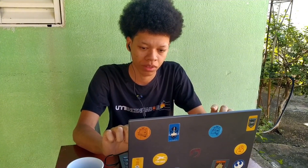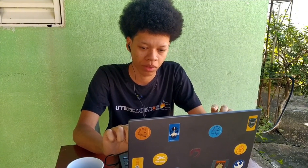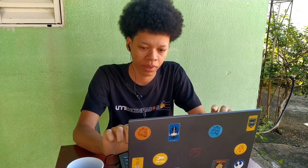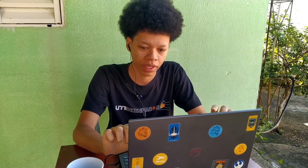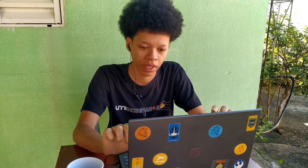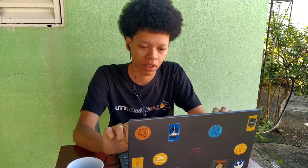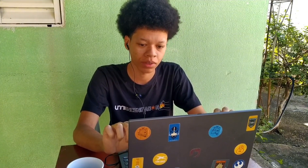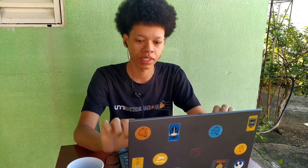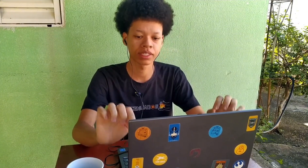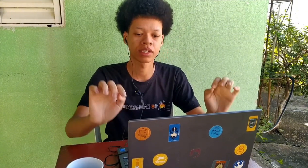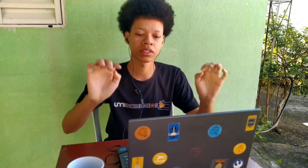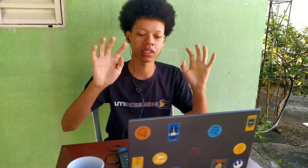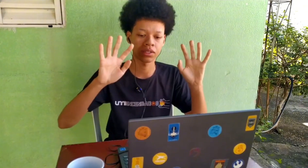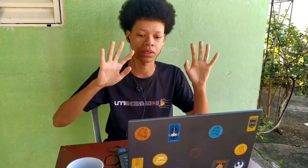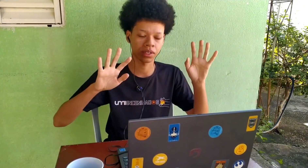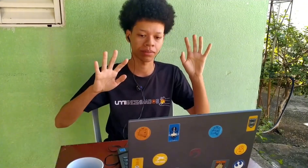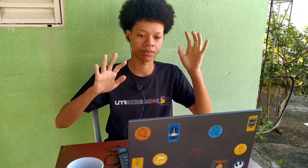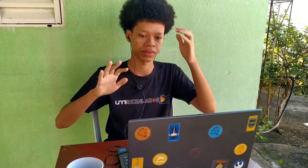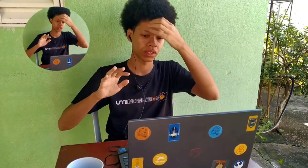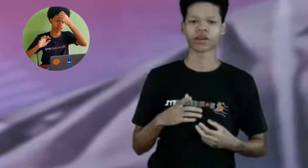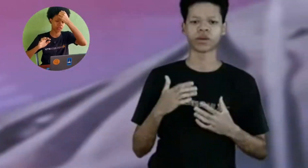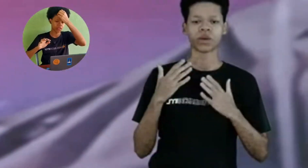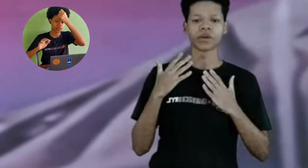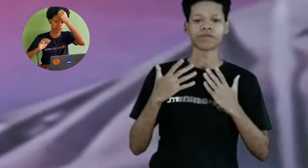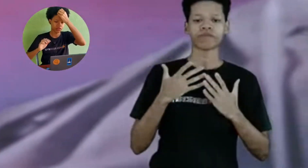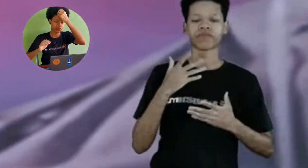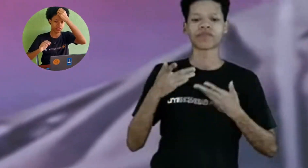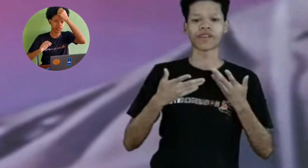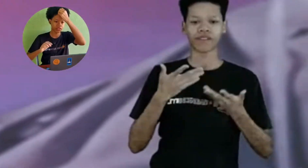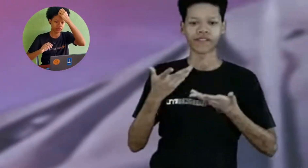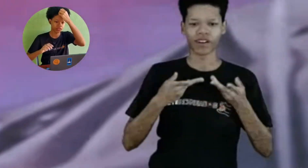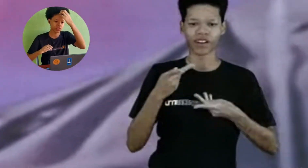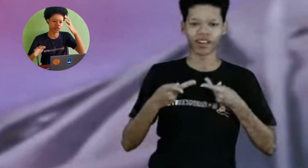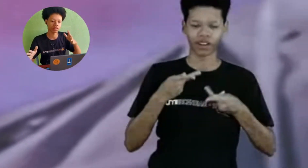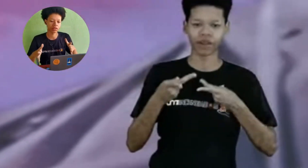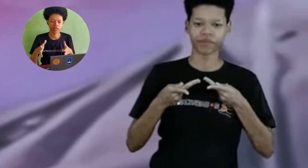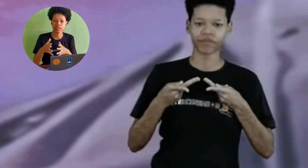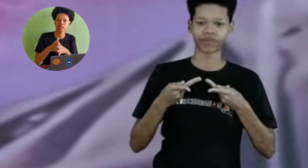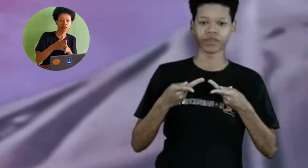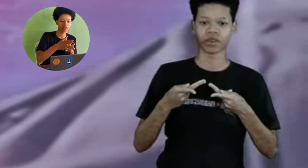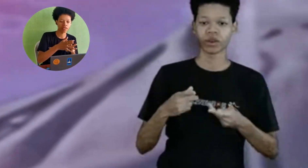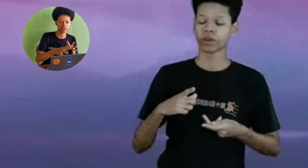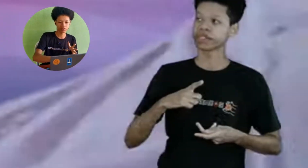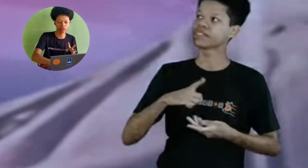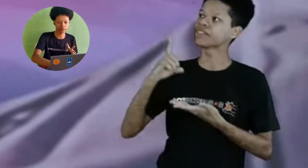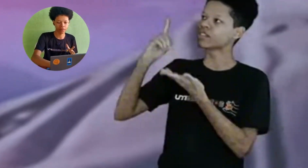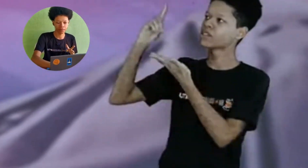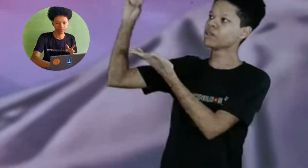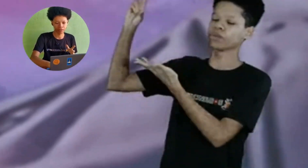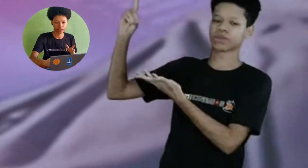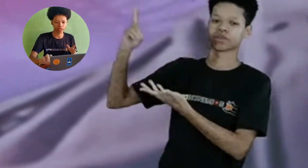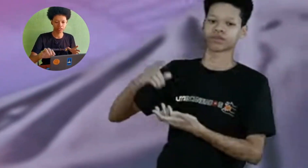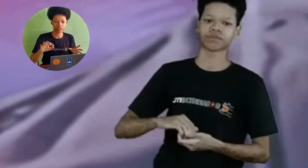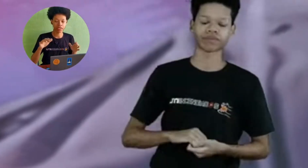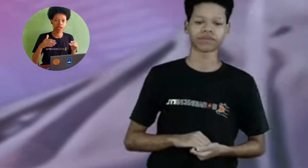como é que acontecia a nossa troca. Então a nossa colega saía e tinha que ser